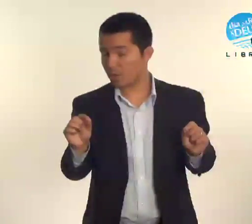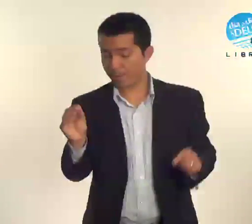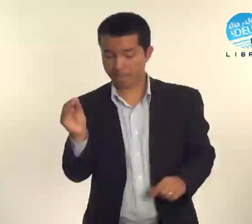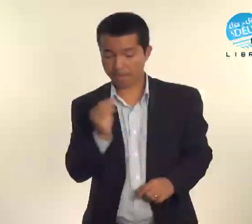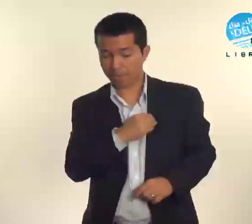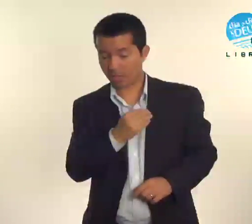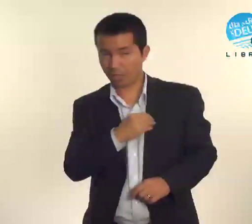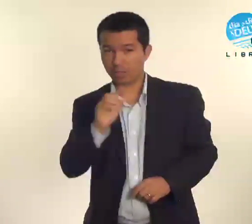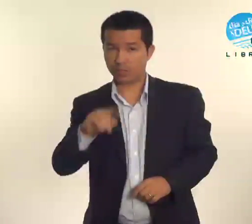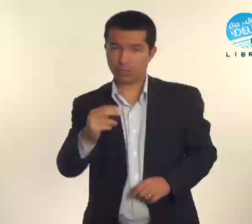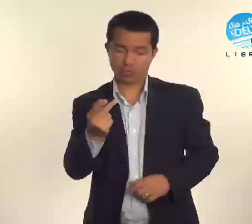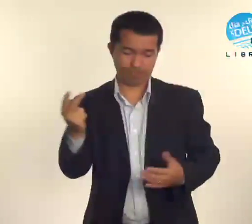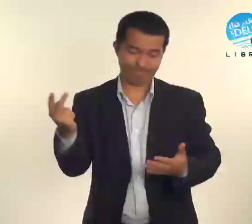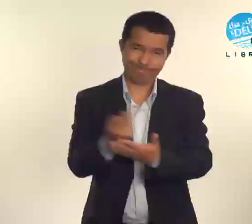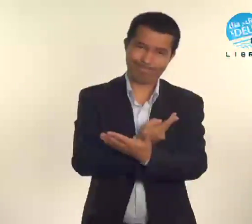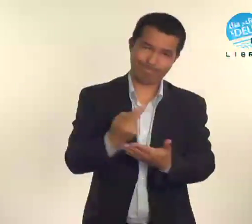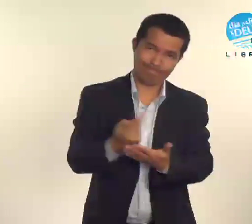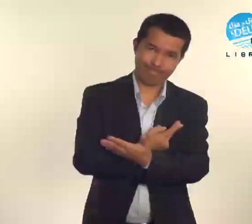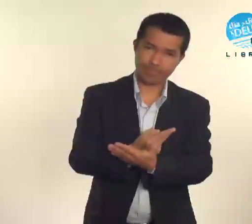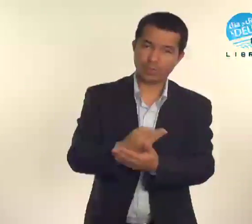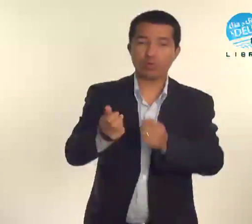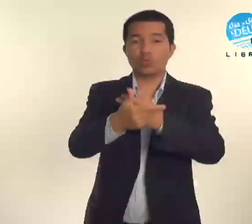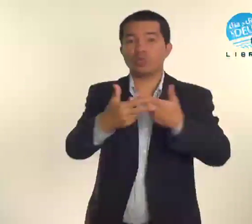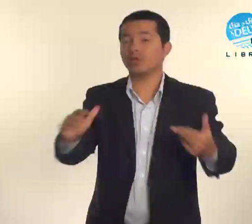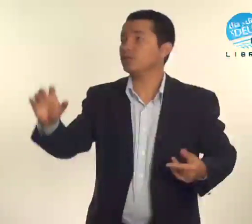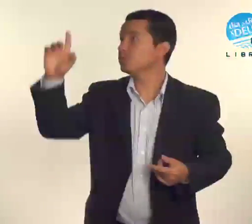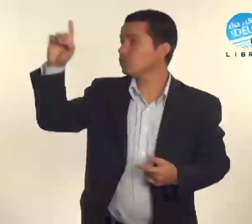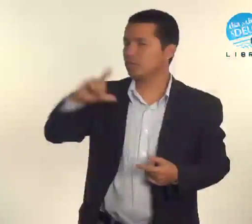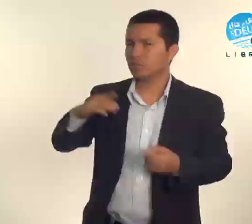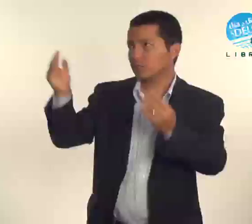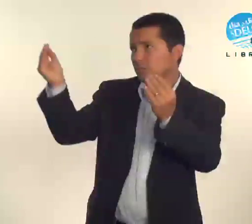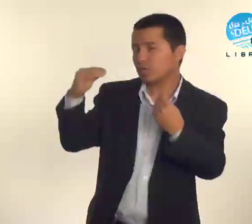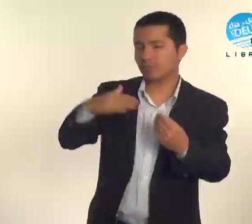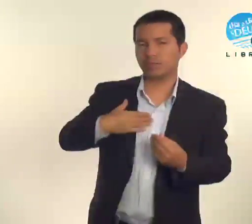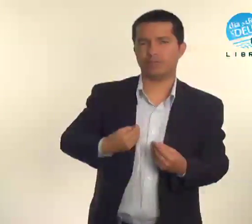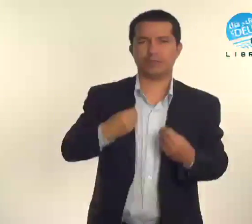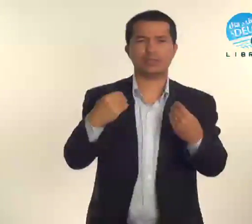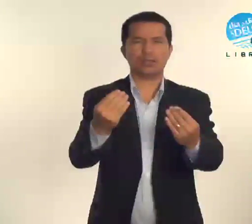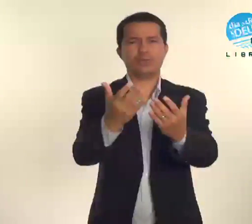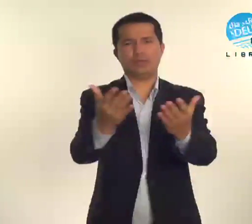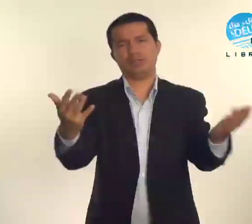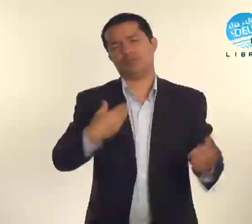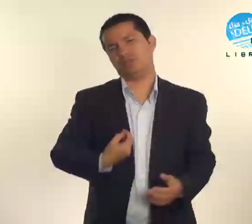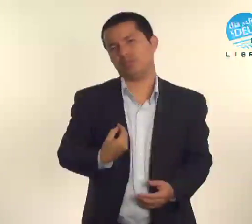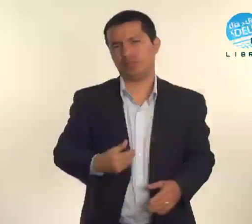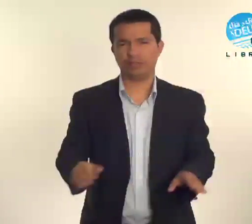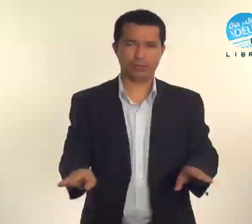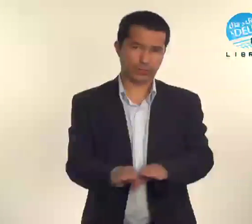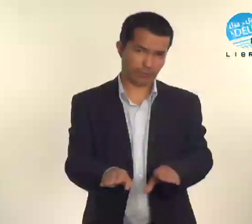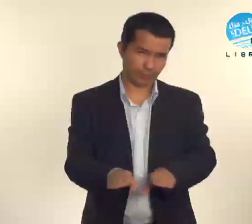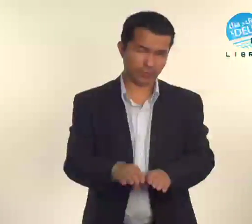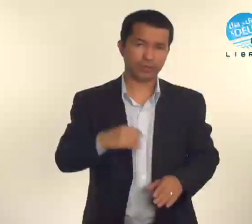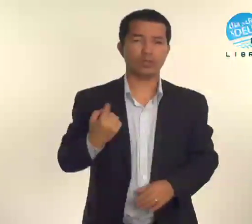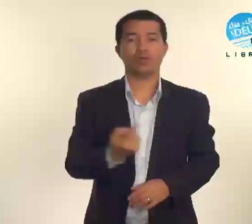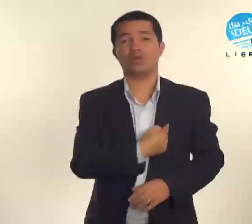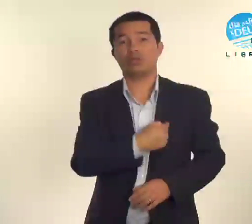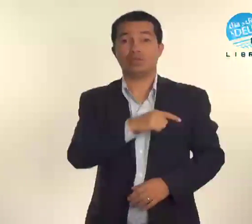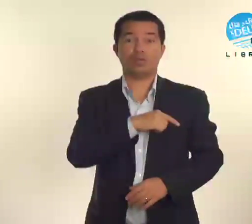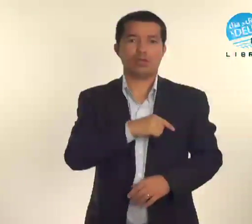Pecado é quando a gente erra o alvo, ou seja, não está vivendo de acordo com o propósito de Deus. Nós